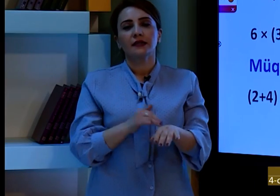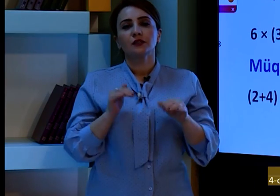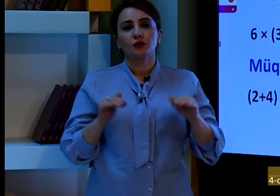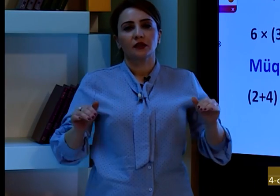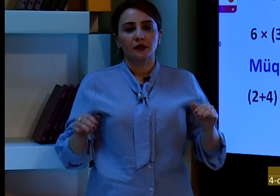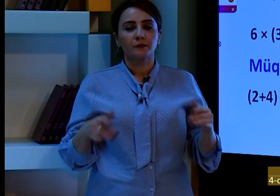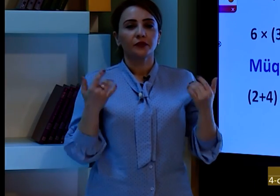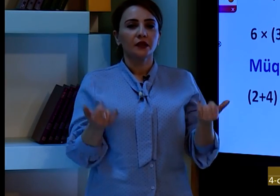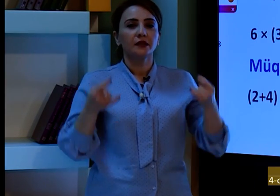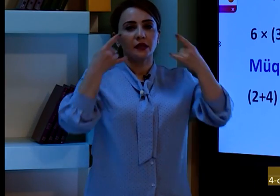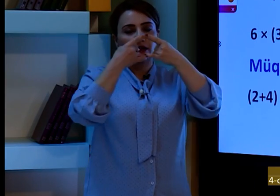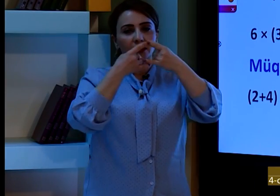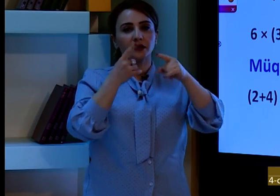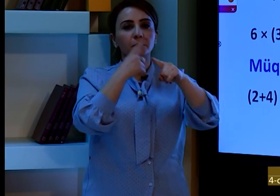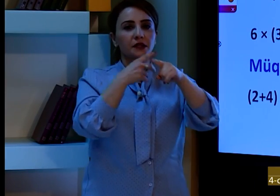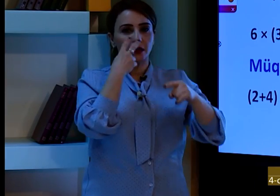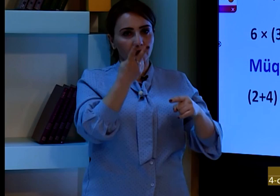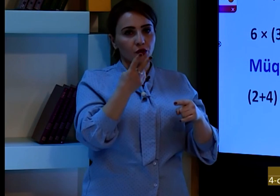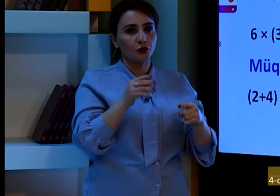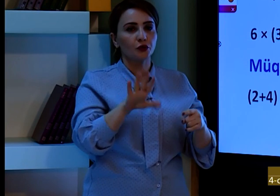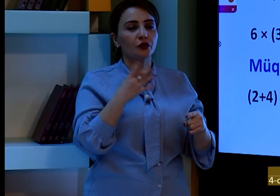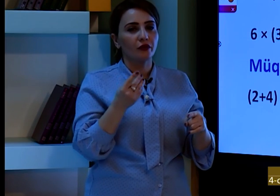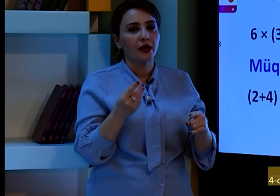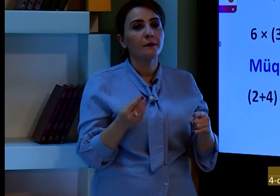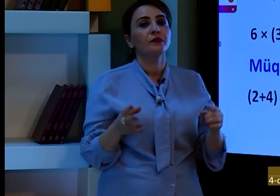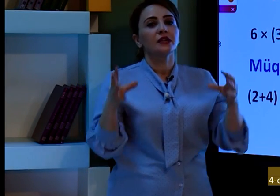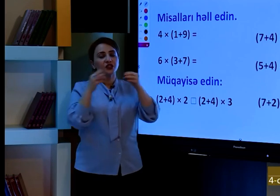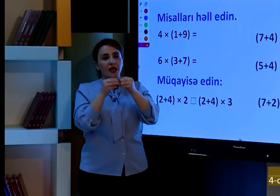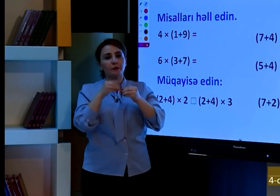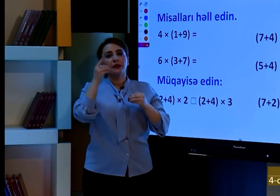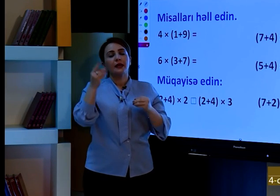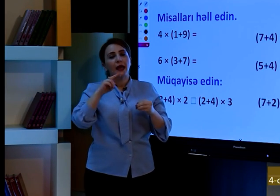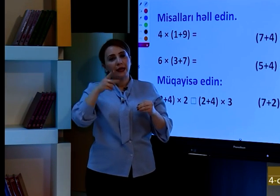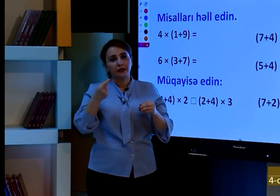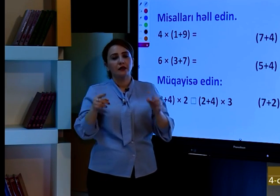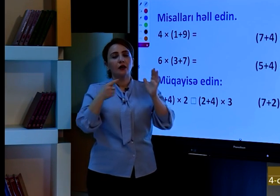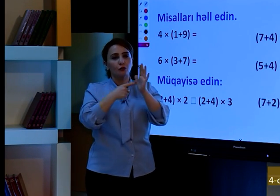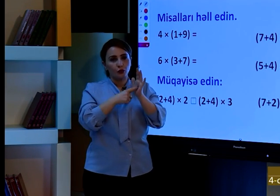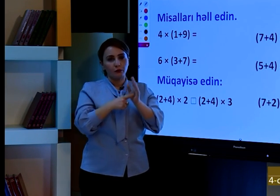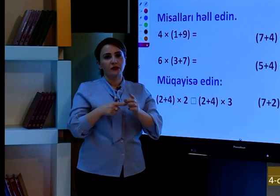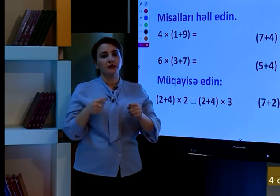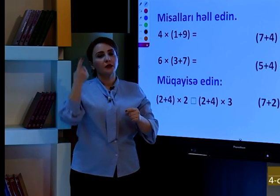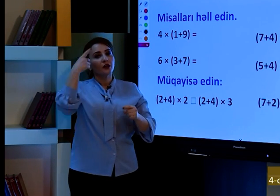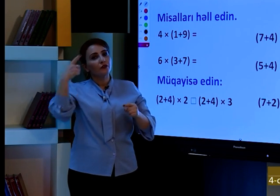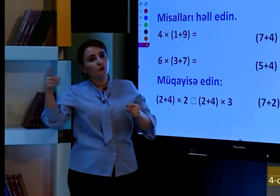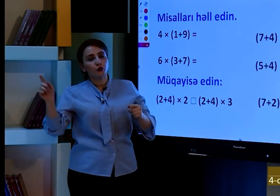Əziz uşaqlar, indi ekranda misallar görürük və cəmin ədədə vurulmasını